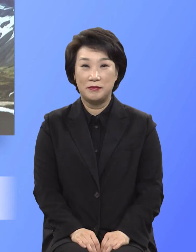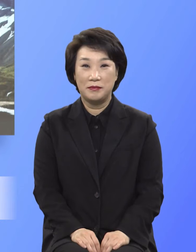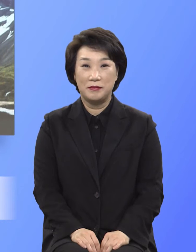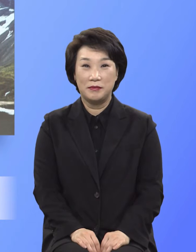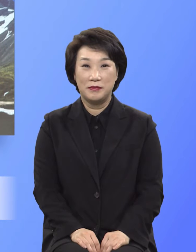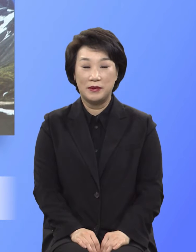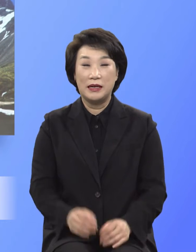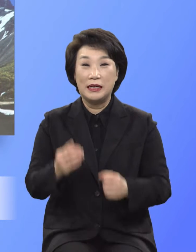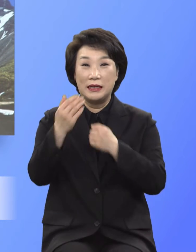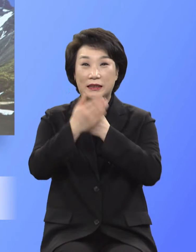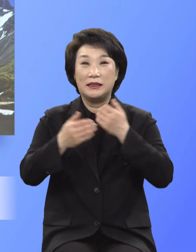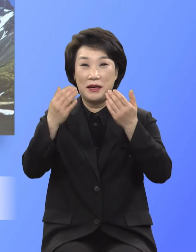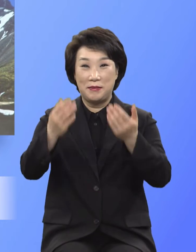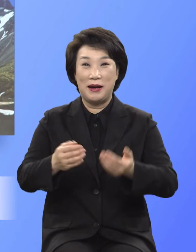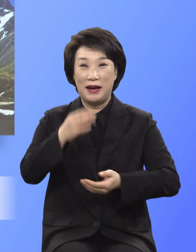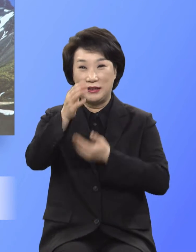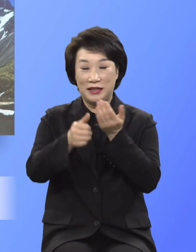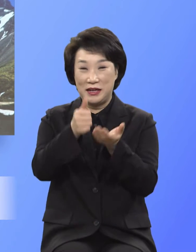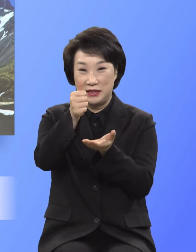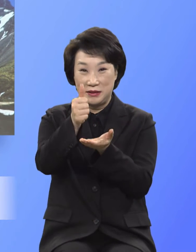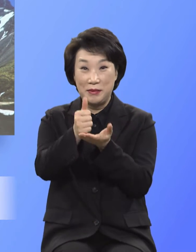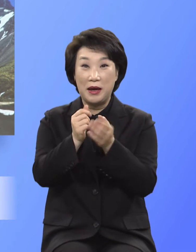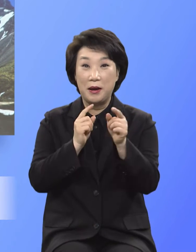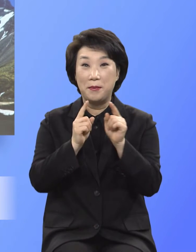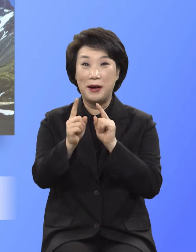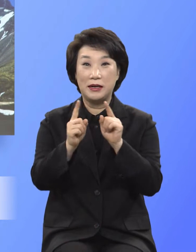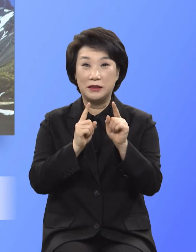은혜 받으실 하나님 말씀은